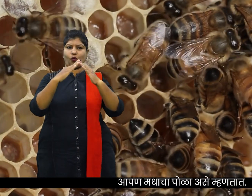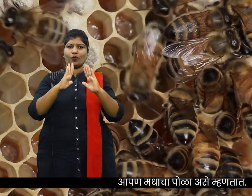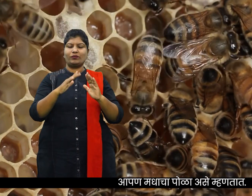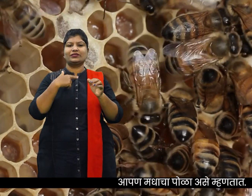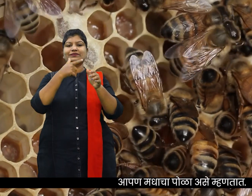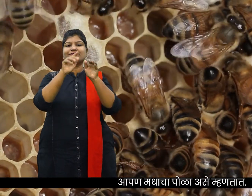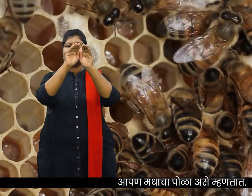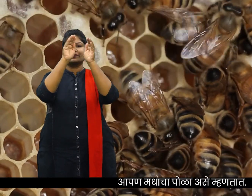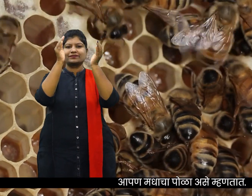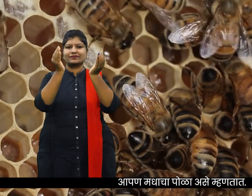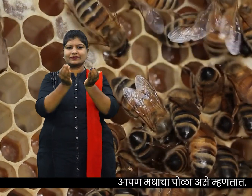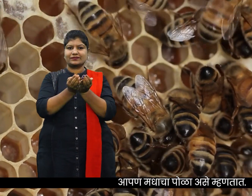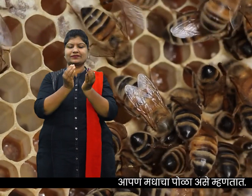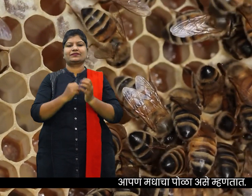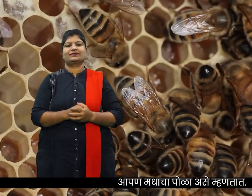म्हणतात.